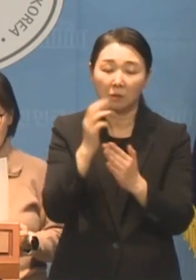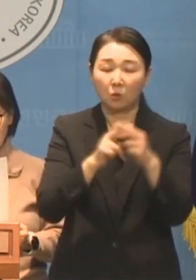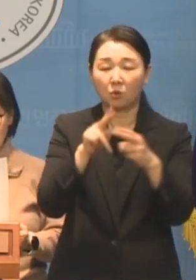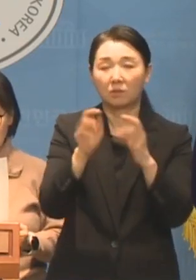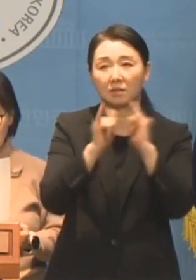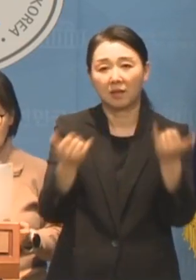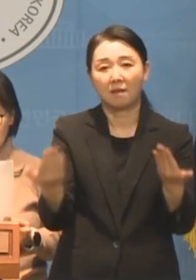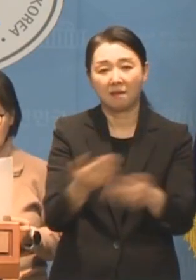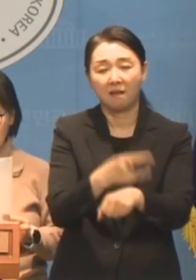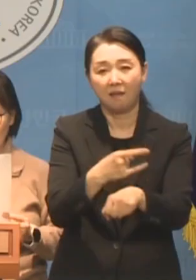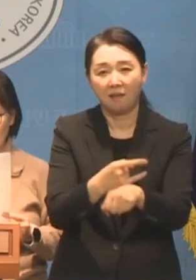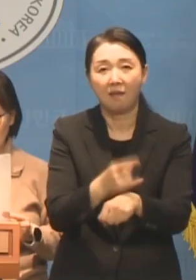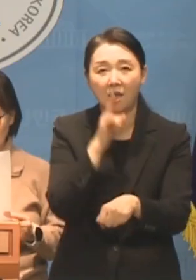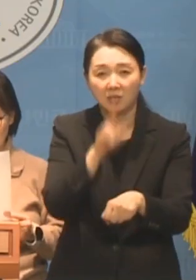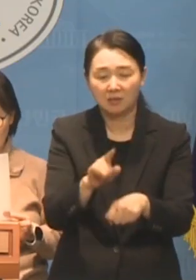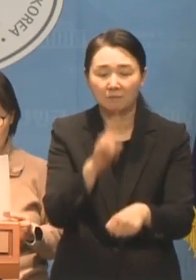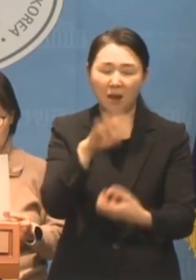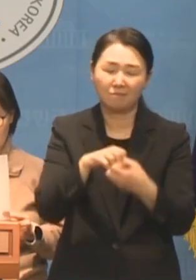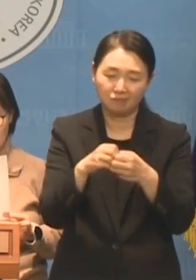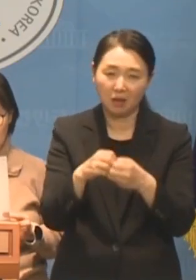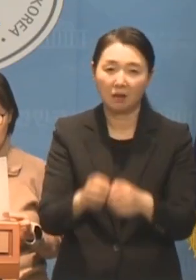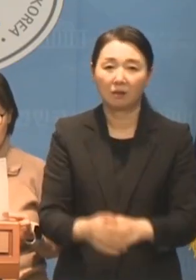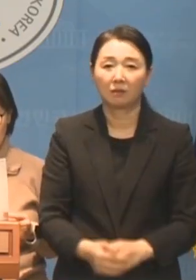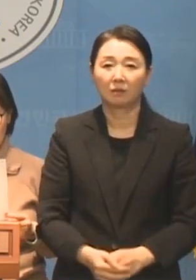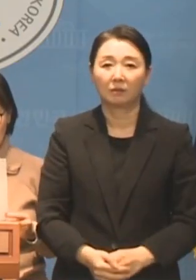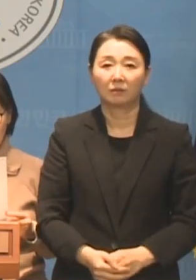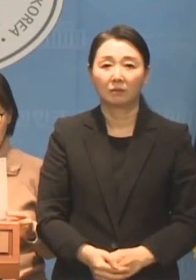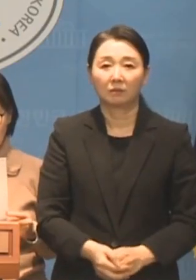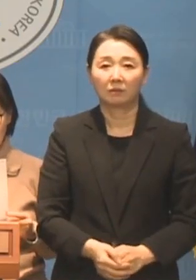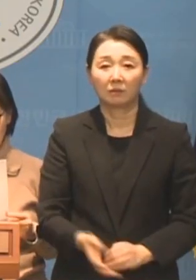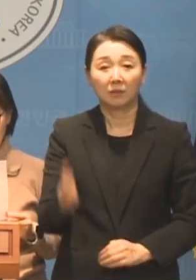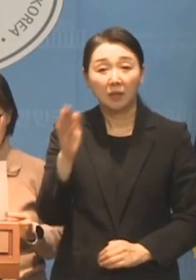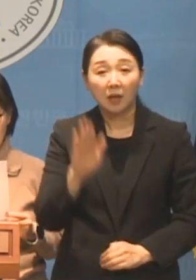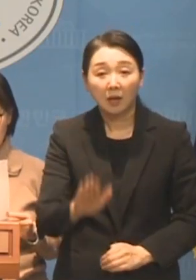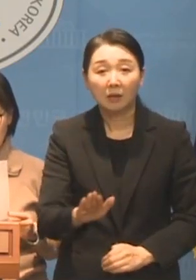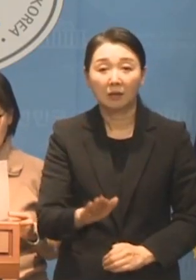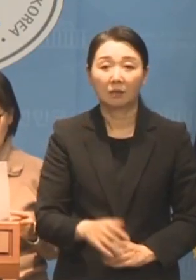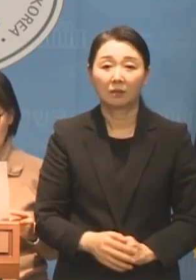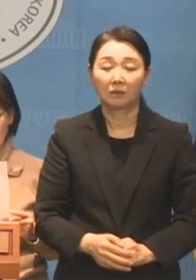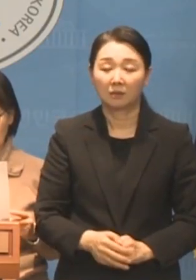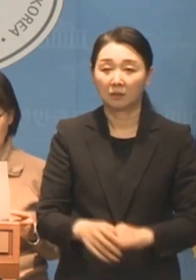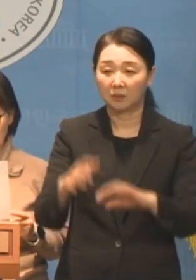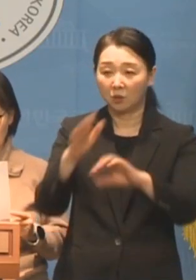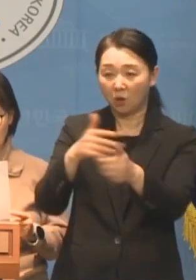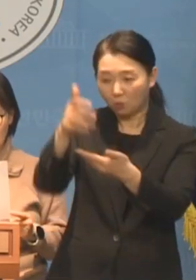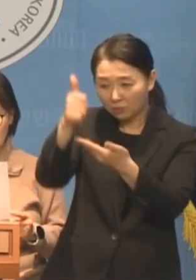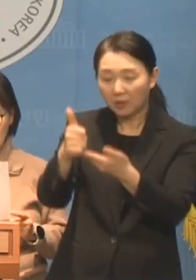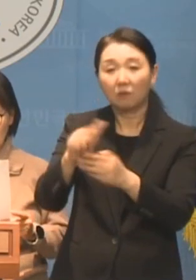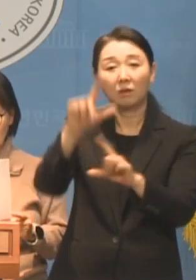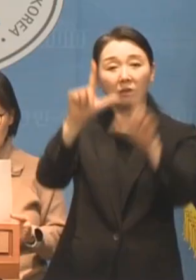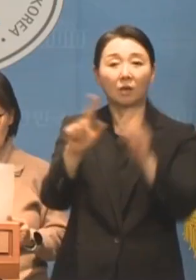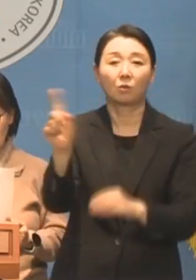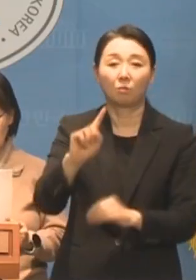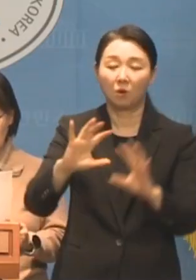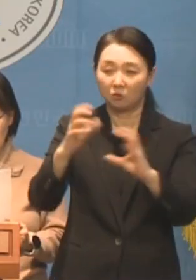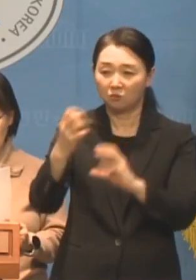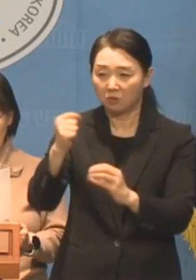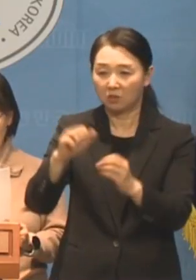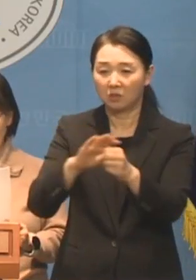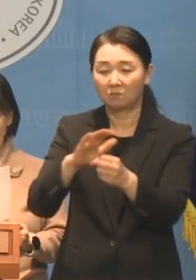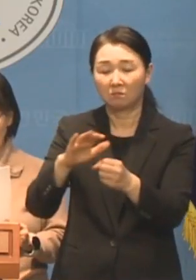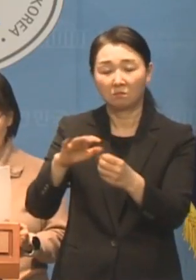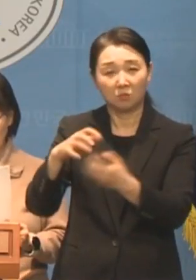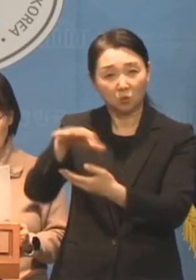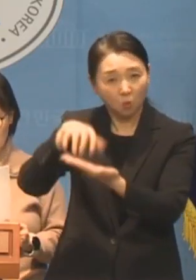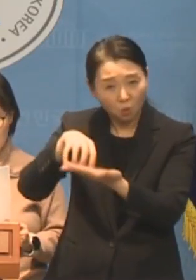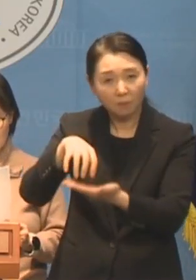할 일을 한다는 식의 궤변을 늘어놓았다. 그러나 이 같은 김한섭 장관의 태도는 국립공원을 관리해야